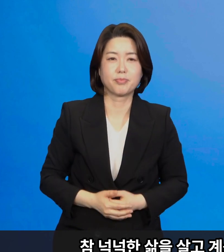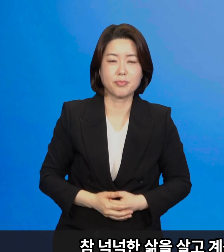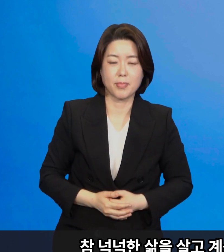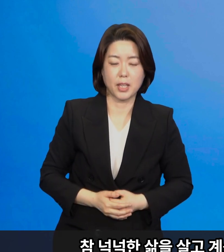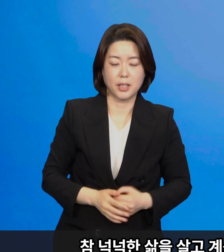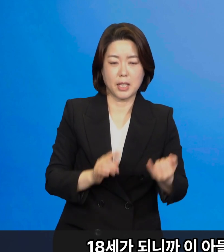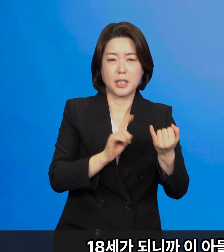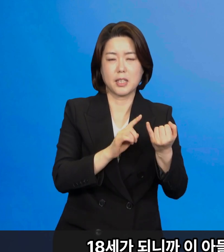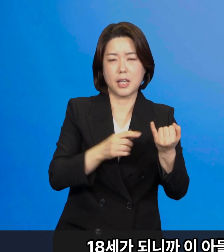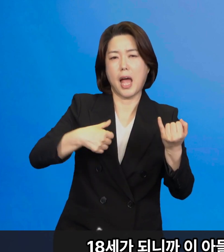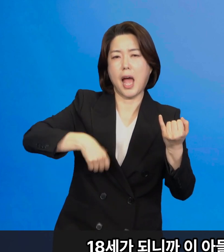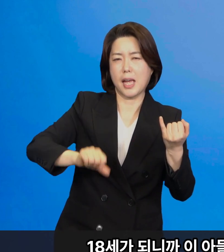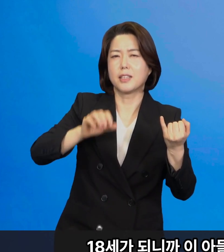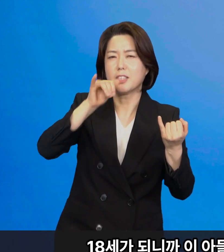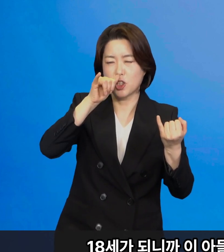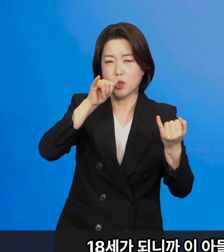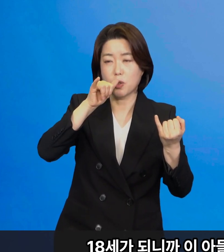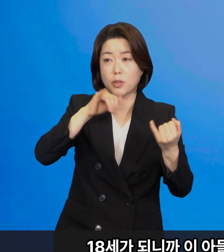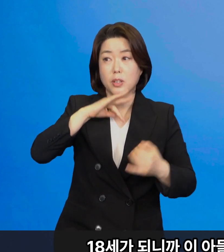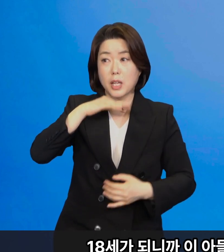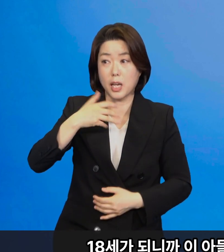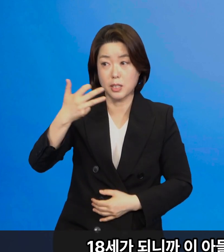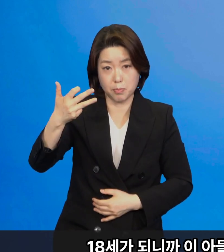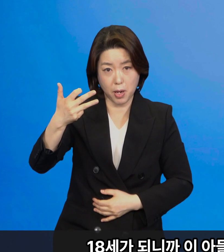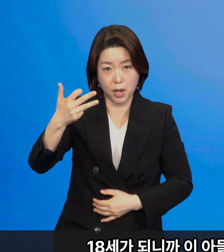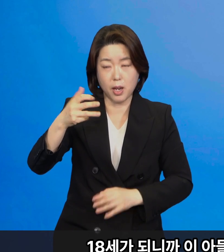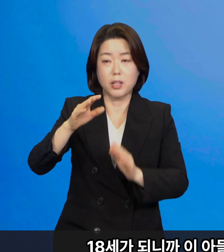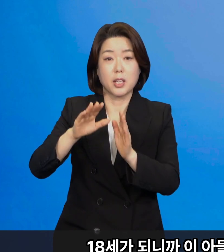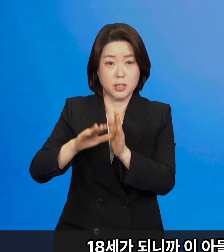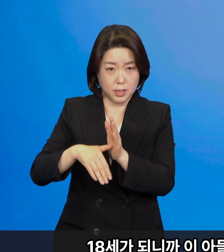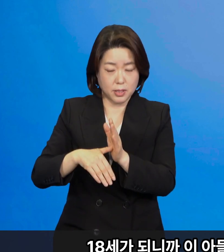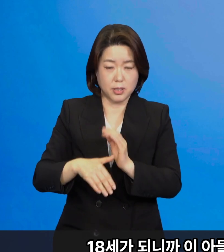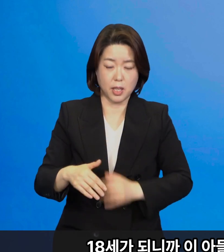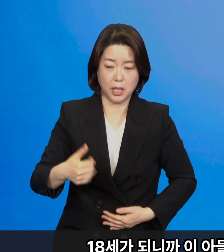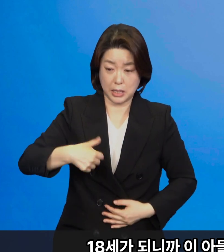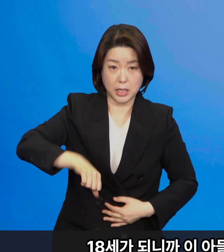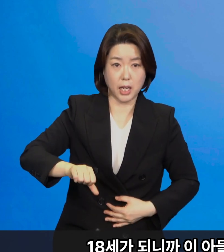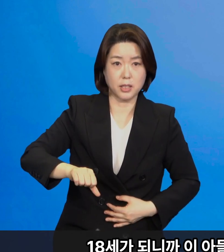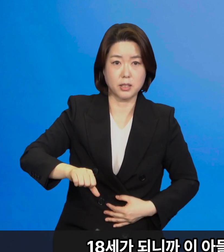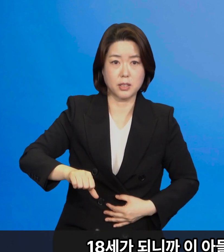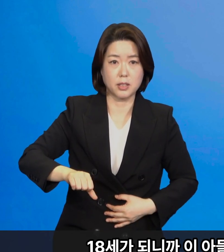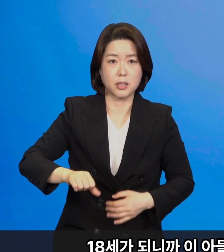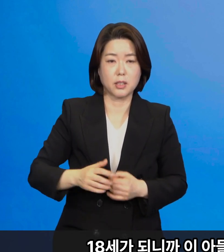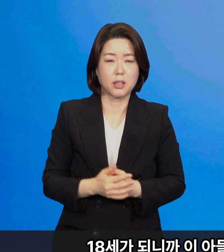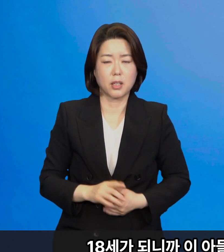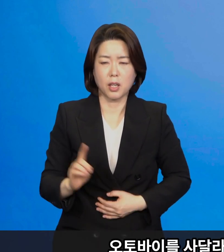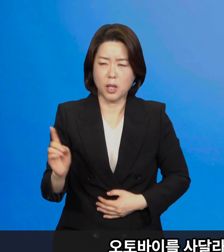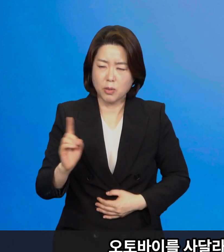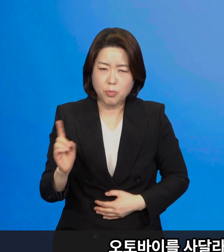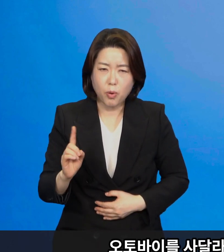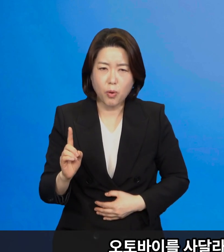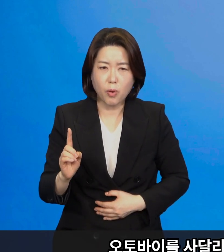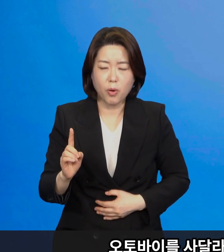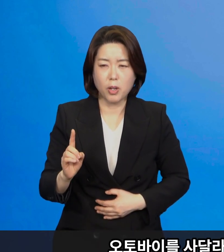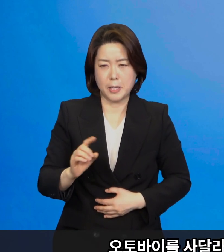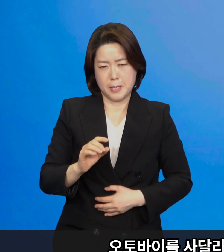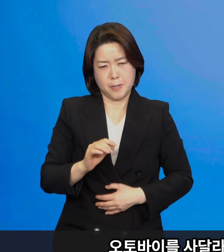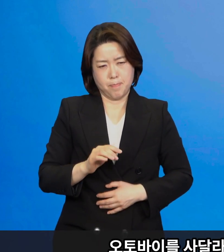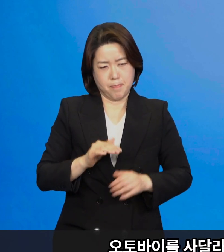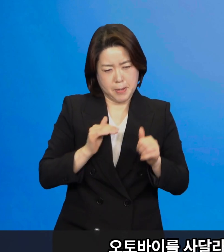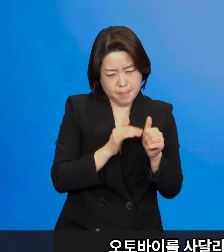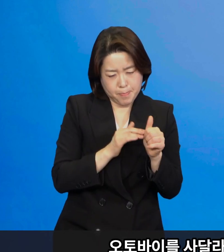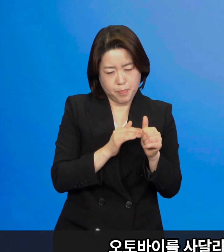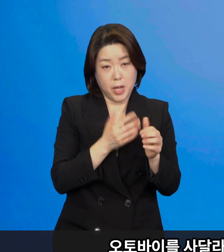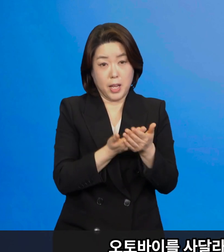아들이 있었어요. 18세가 되었습니다. 18살이 되니까 이 아들이 조른 것이 무엇이냐면 오토바이를 사달라고.